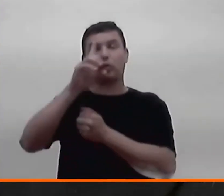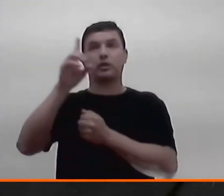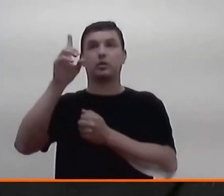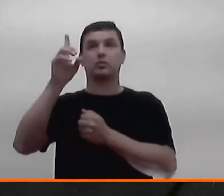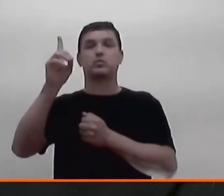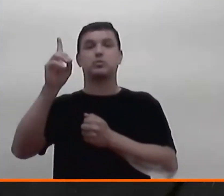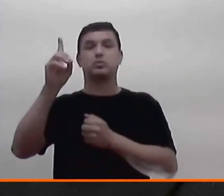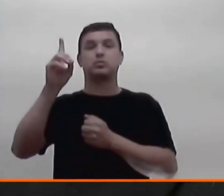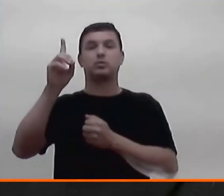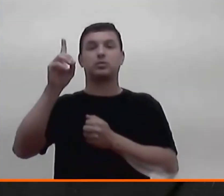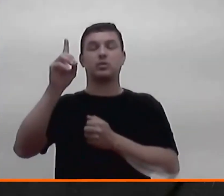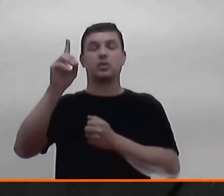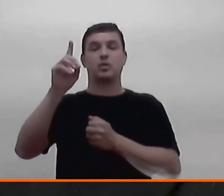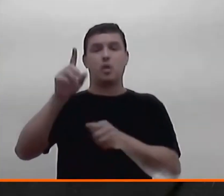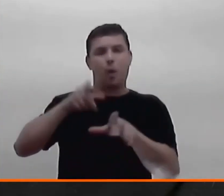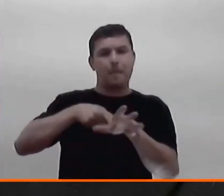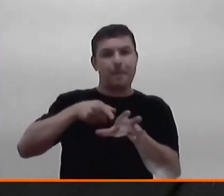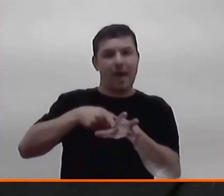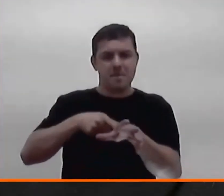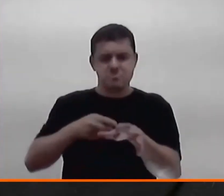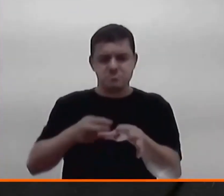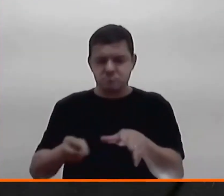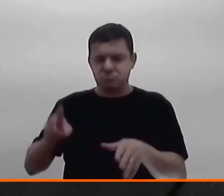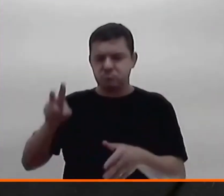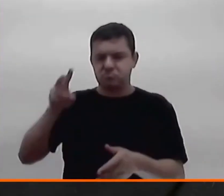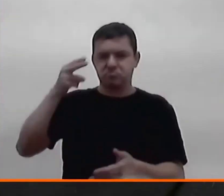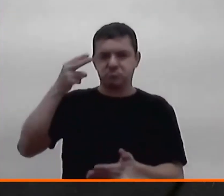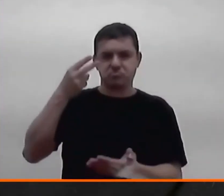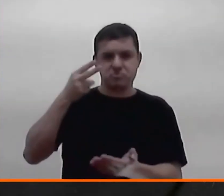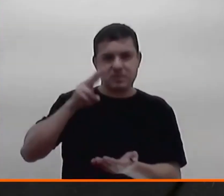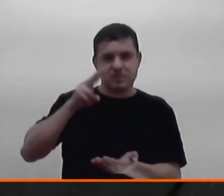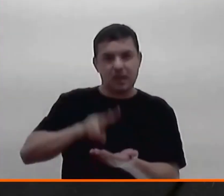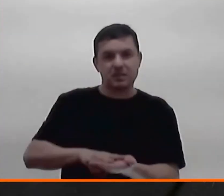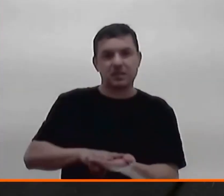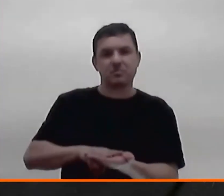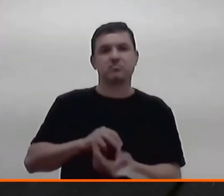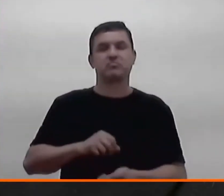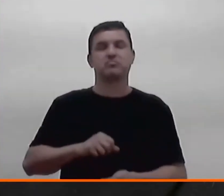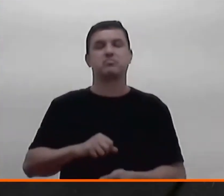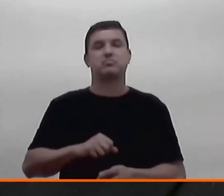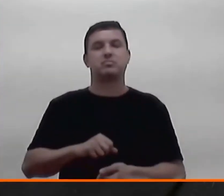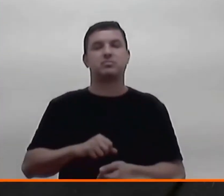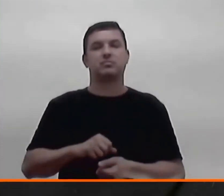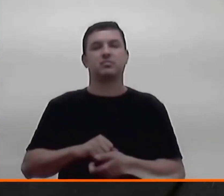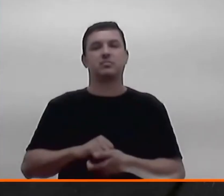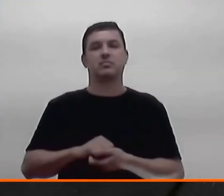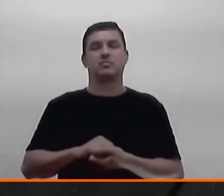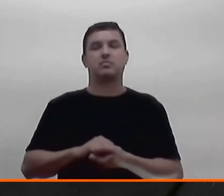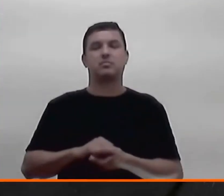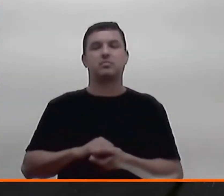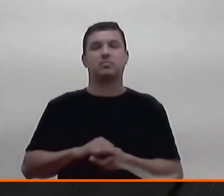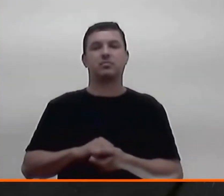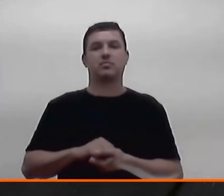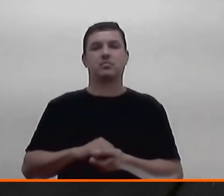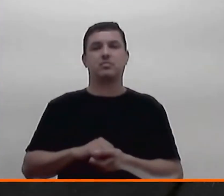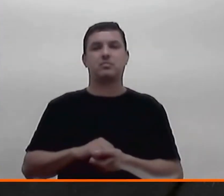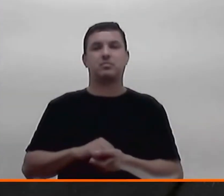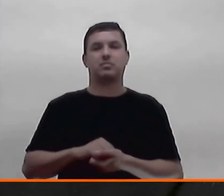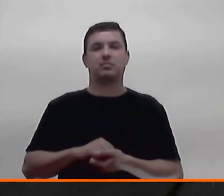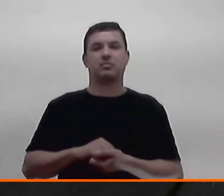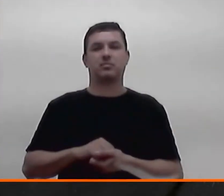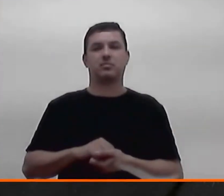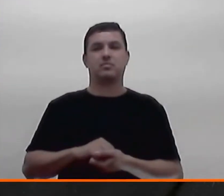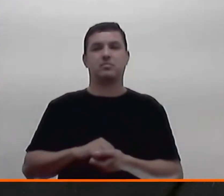teus inimigos debaixo dos teus pés. Aqui no King James Version, King James